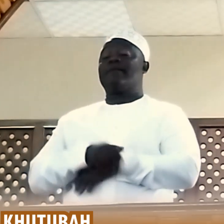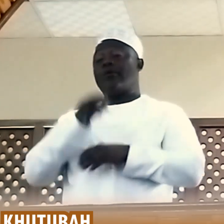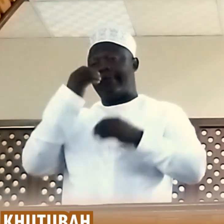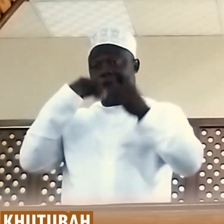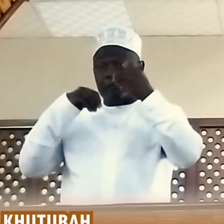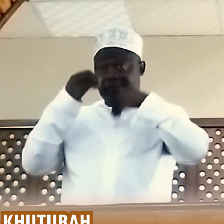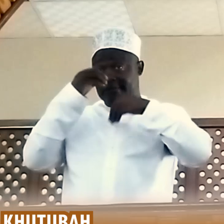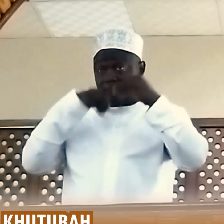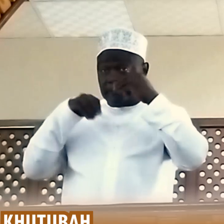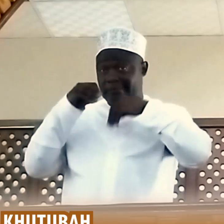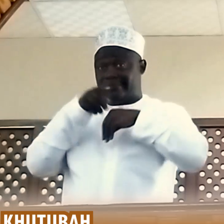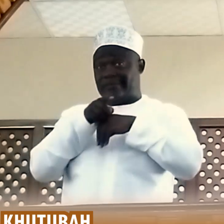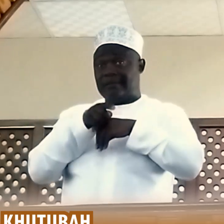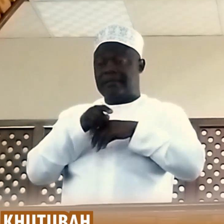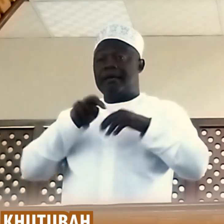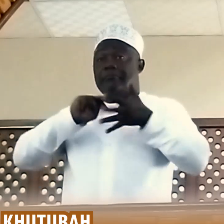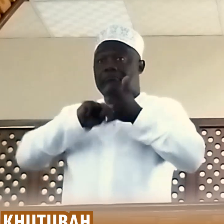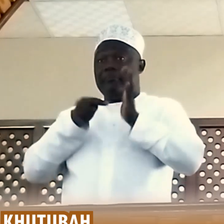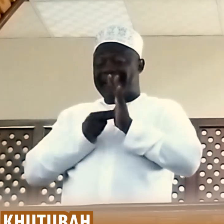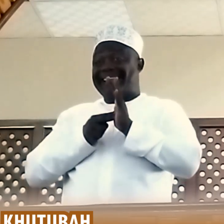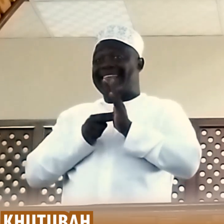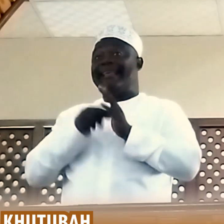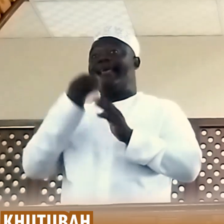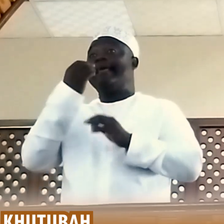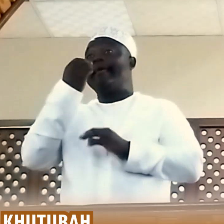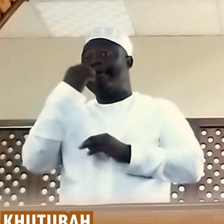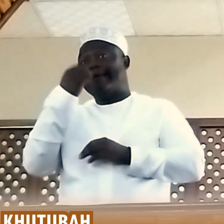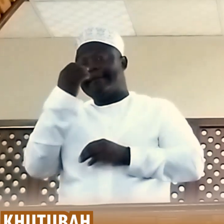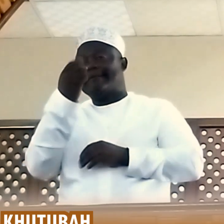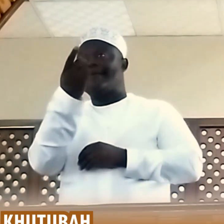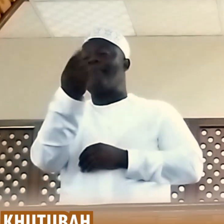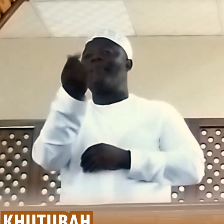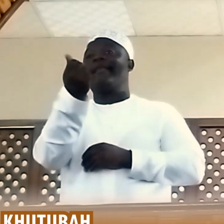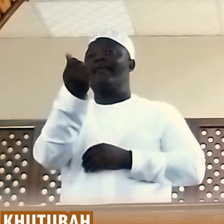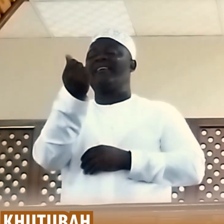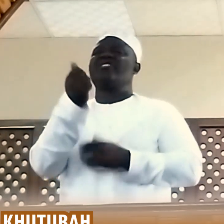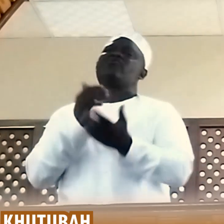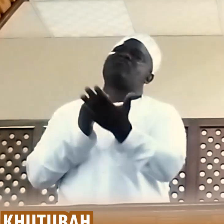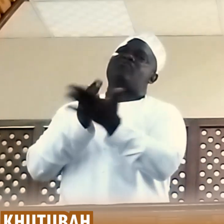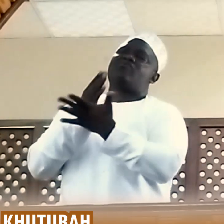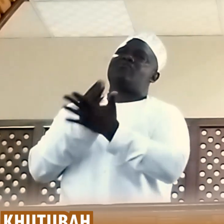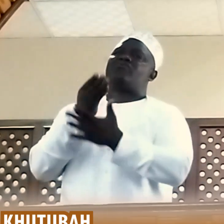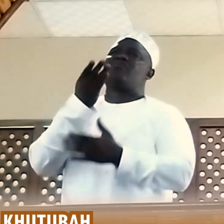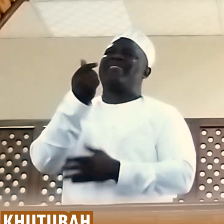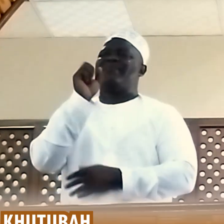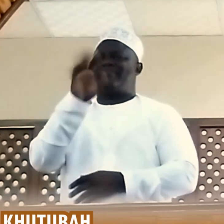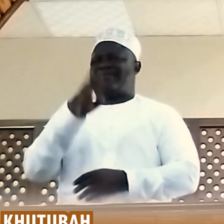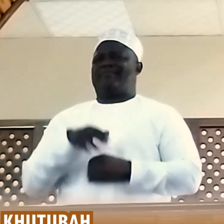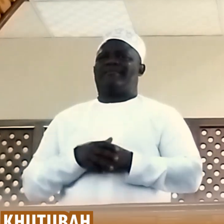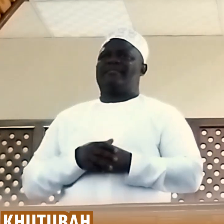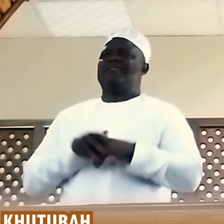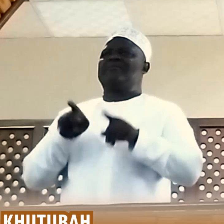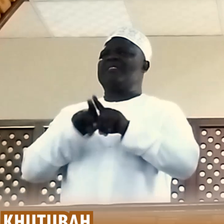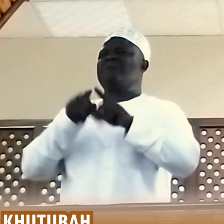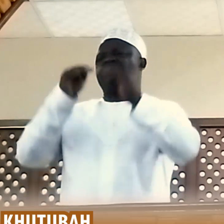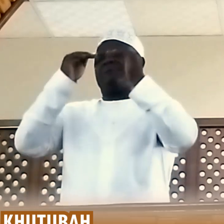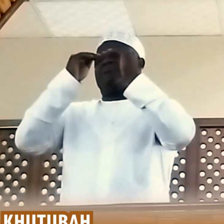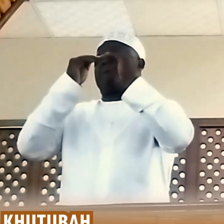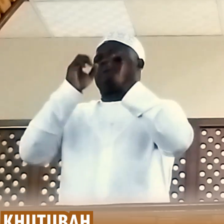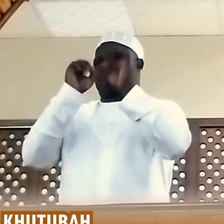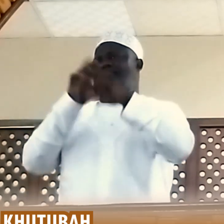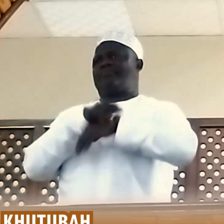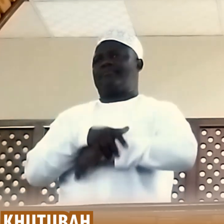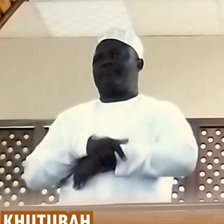Enguzi kuba kulya mali ya muntu bigayire haki mu butali bwenkanya